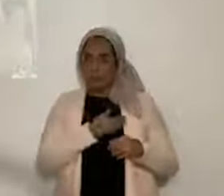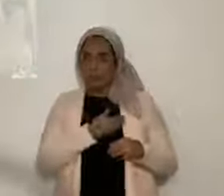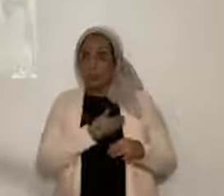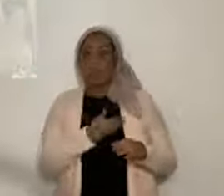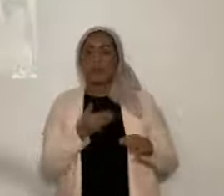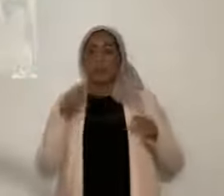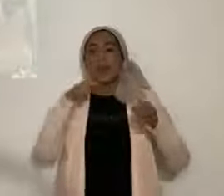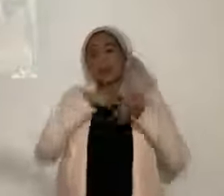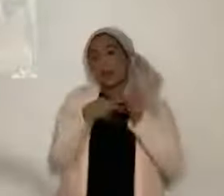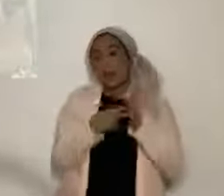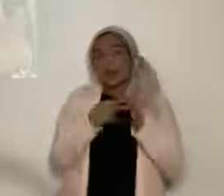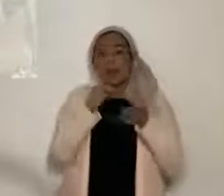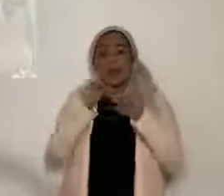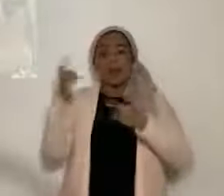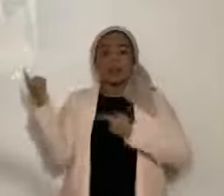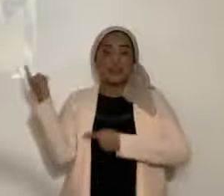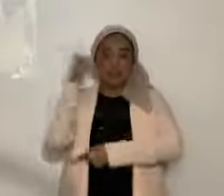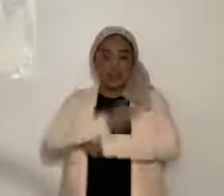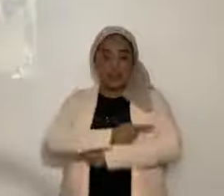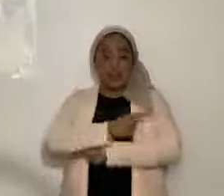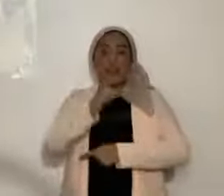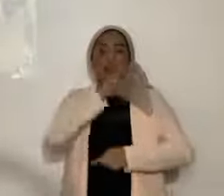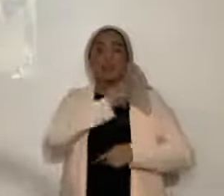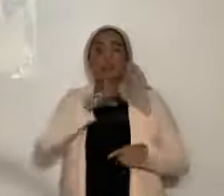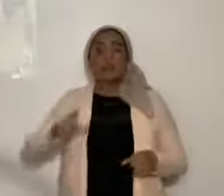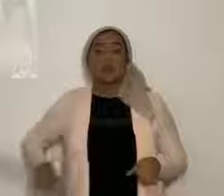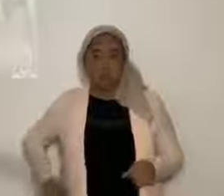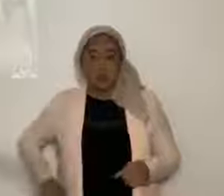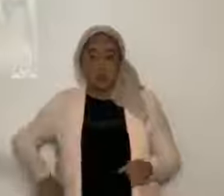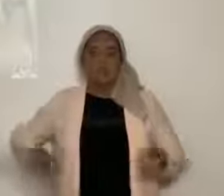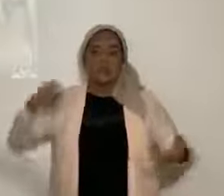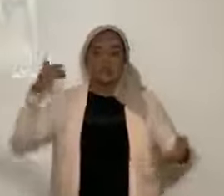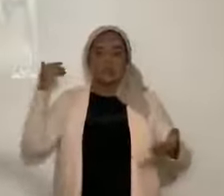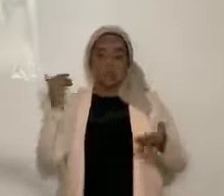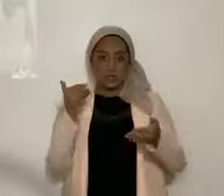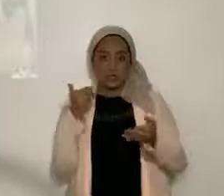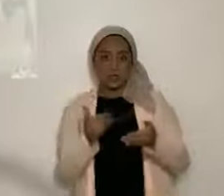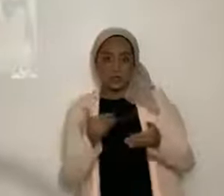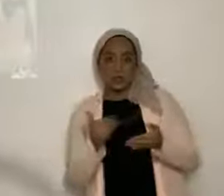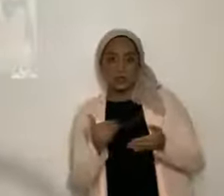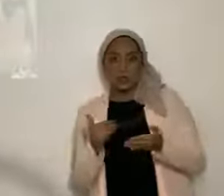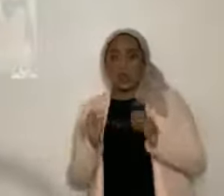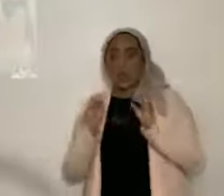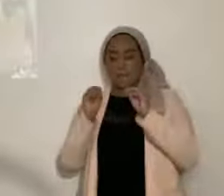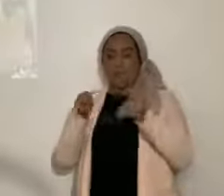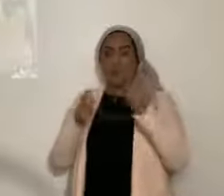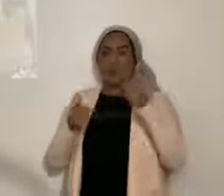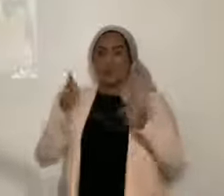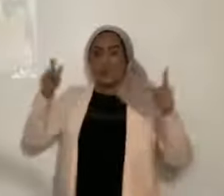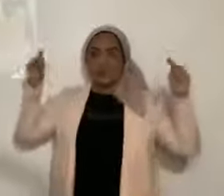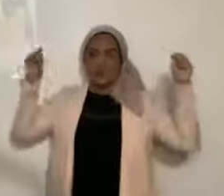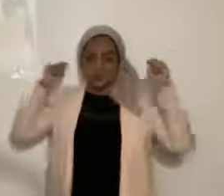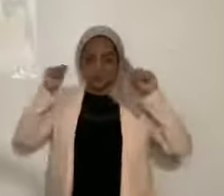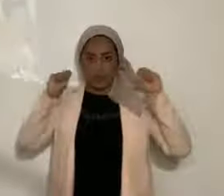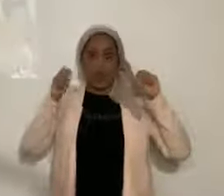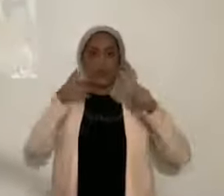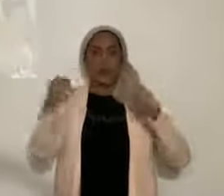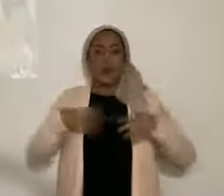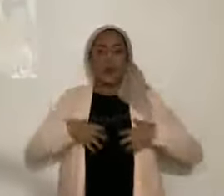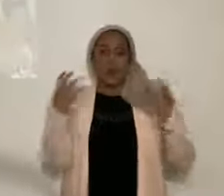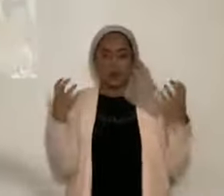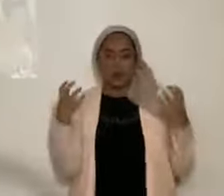en el sentido de que el día del Señor, del Adón, está cerca. Ahí puedes ponerle gran tribulación y la